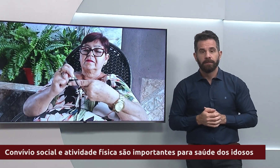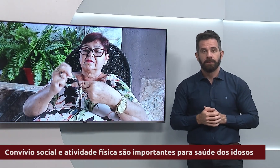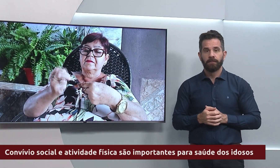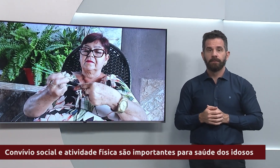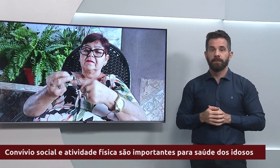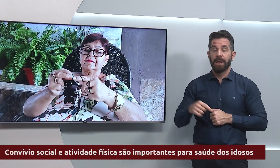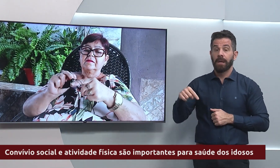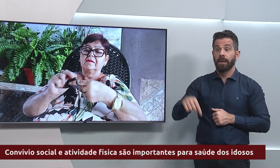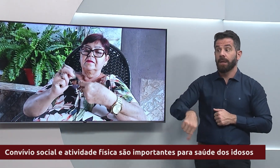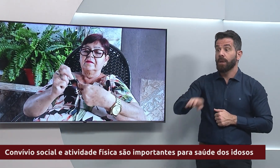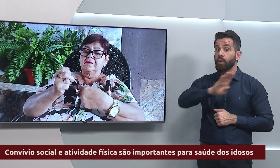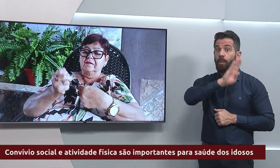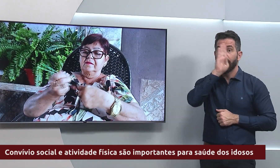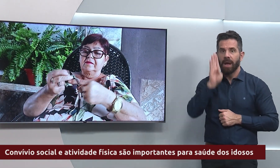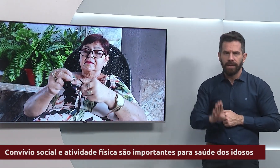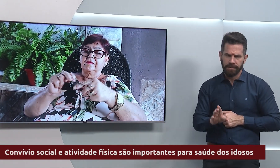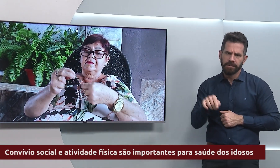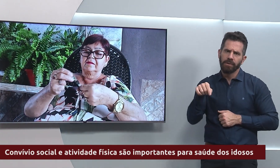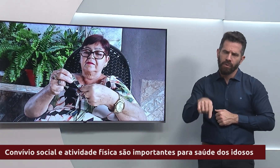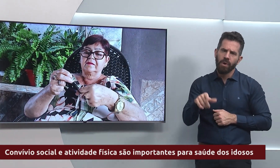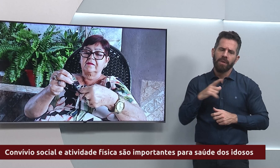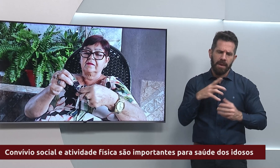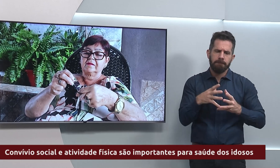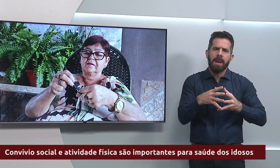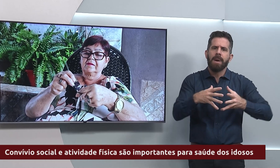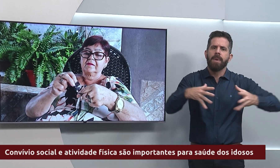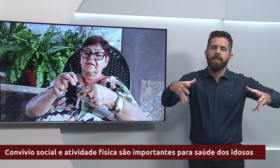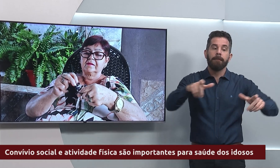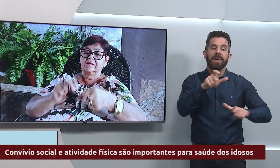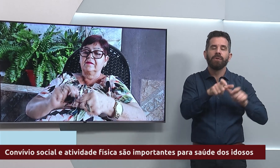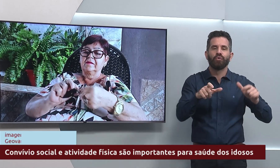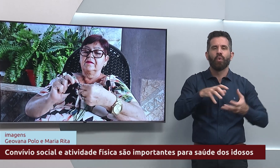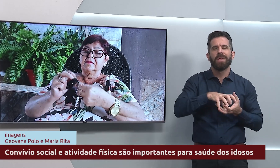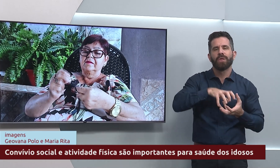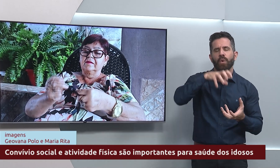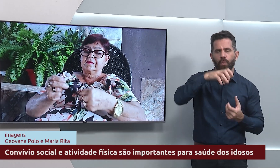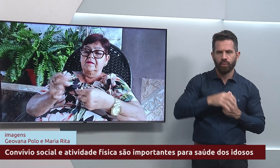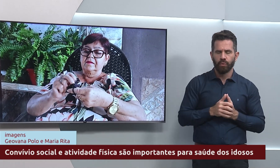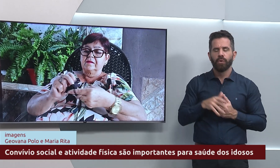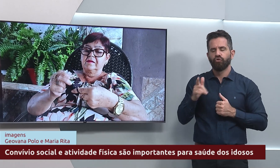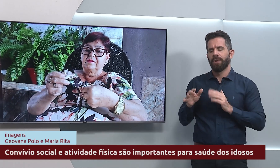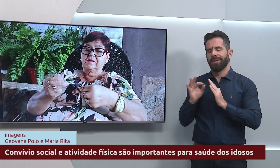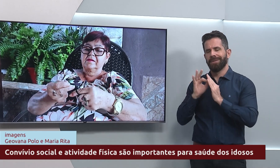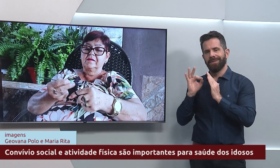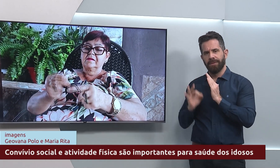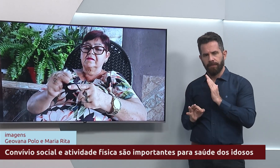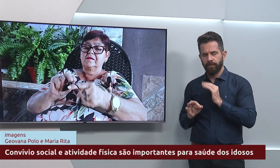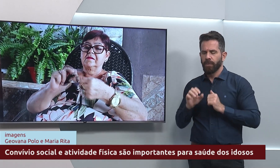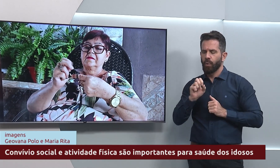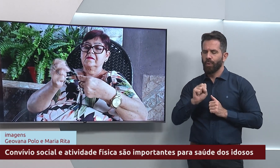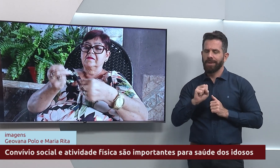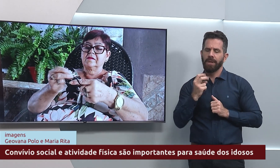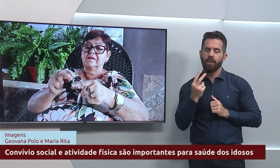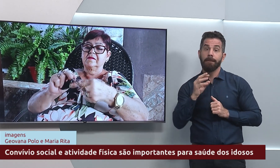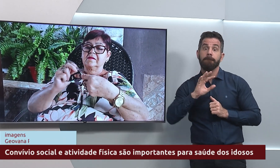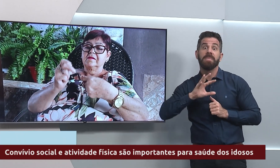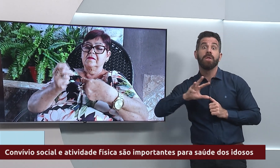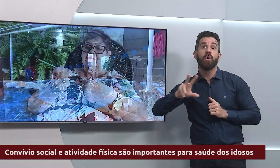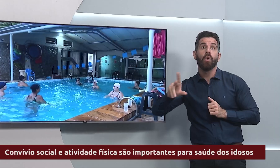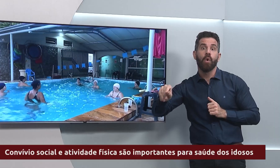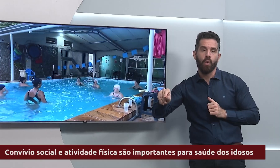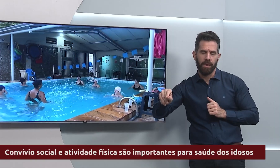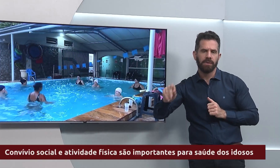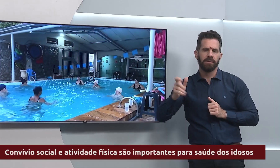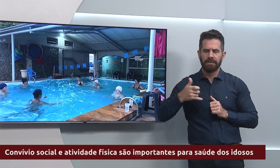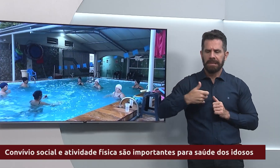No Brasil, a população idosa cresce em ritmo acelerado. Segundo o último censo, mais de 32 milhões de pessoas têm 60